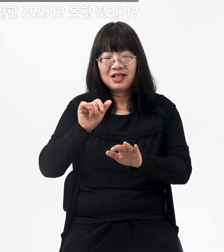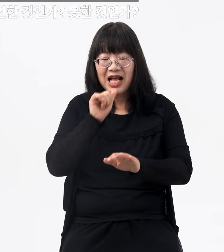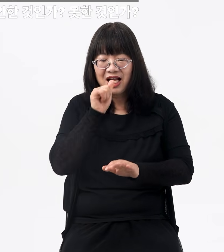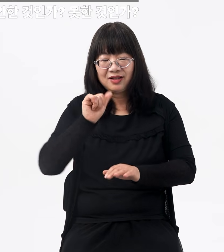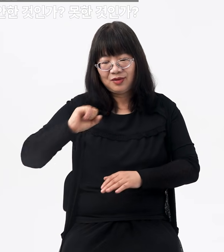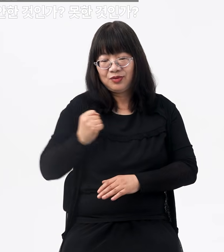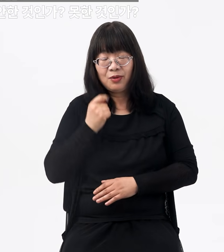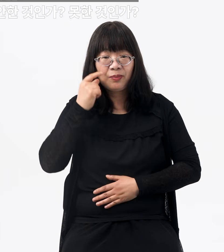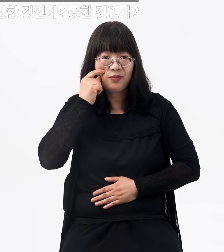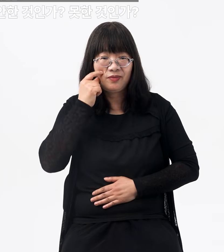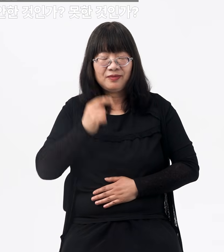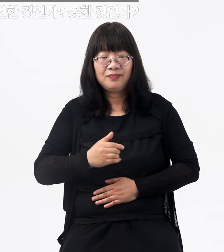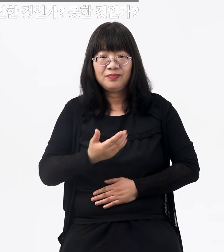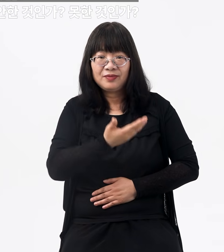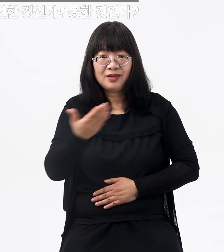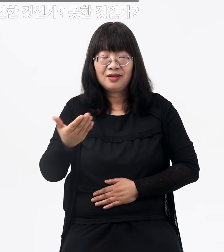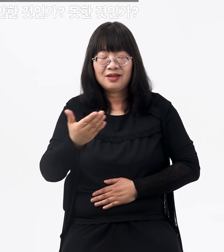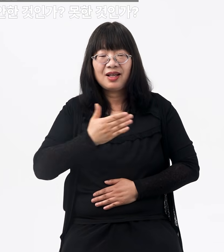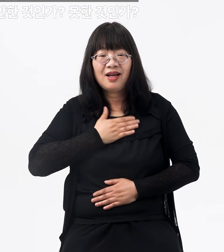이걸 아셔야 됩니다.